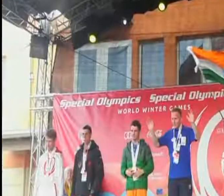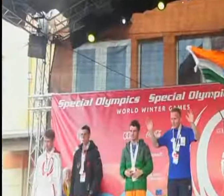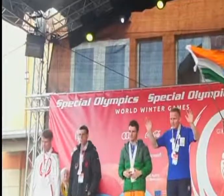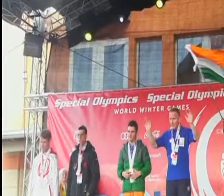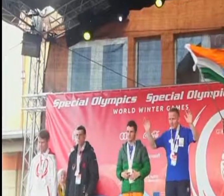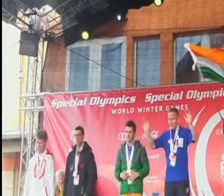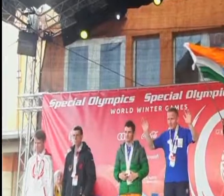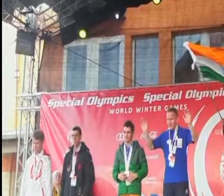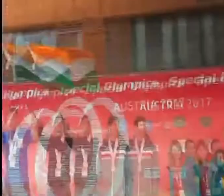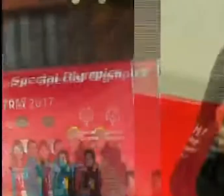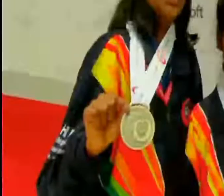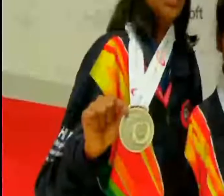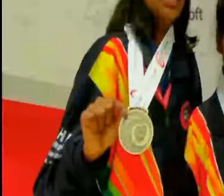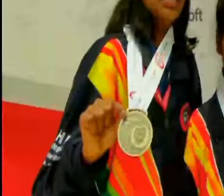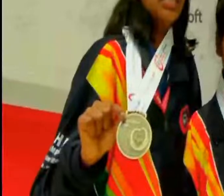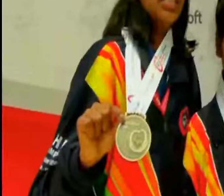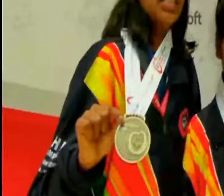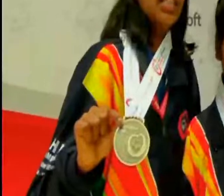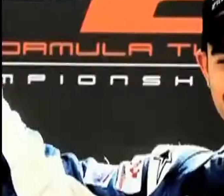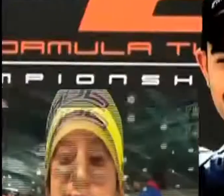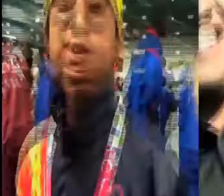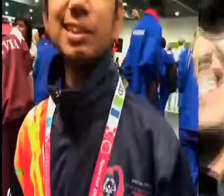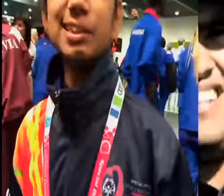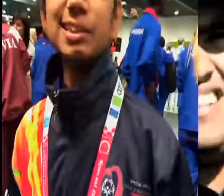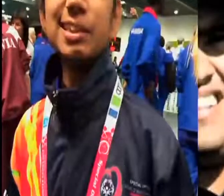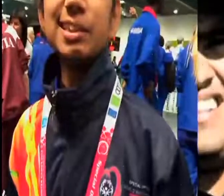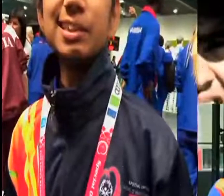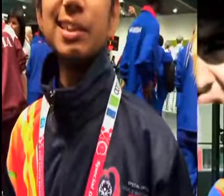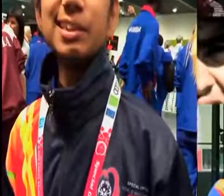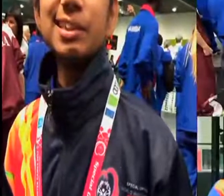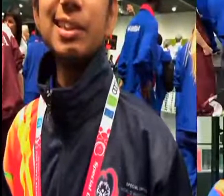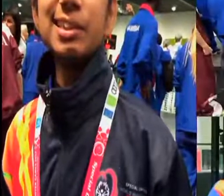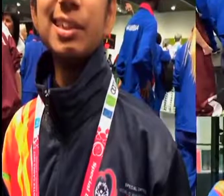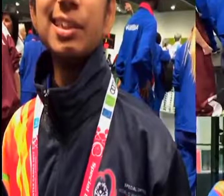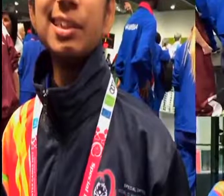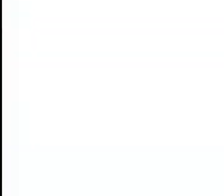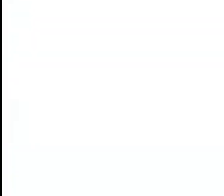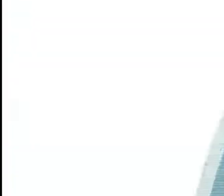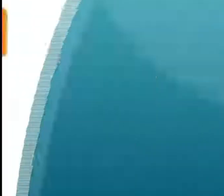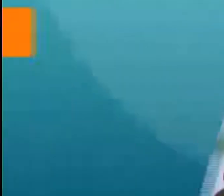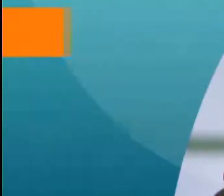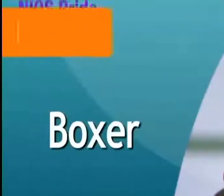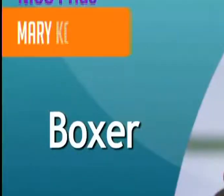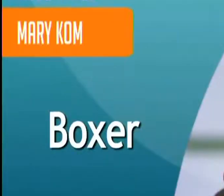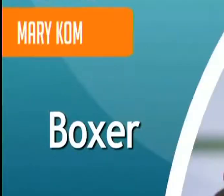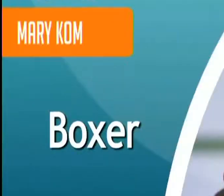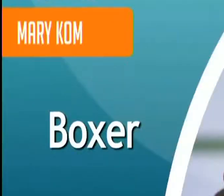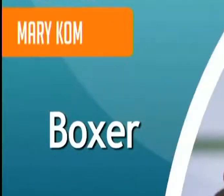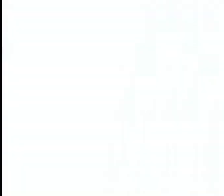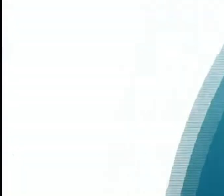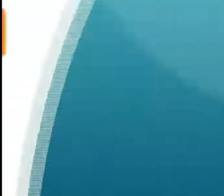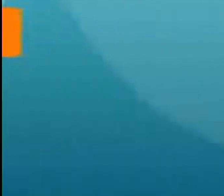रास्ता स्वयं चुने। कोई मन चाहा केंद्र चुने।